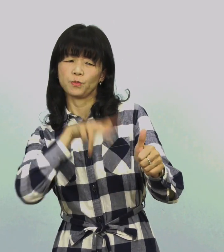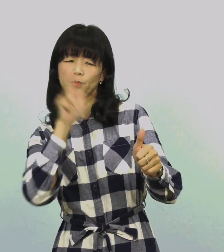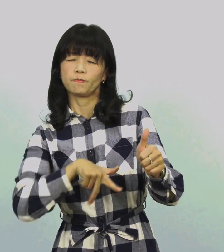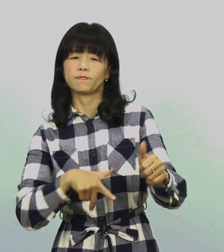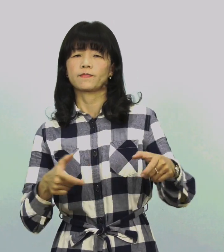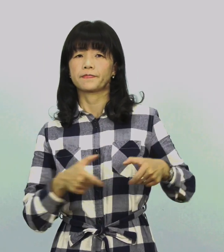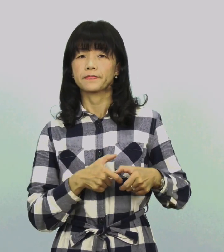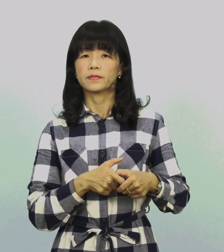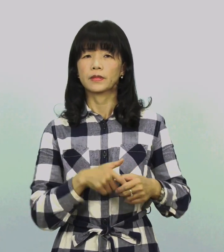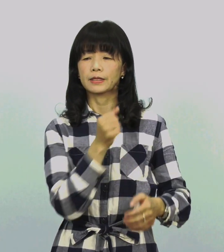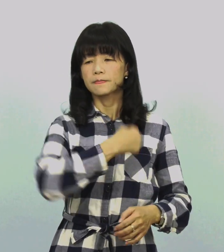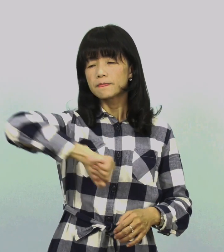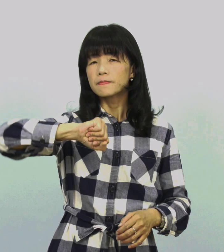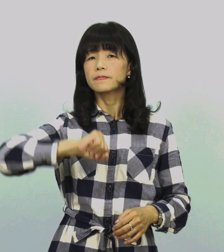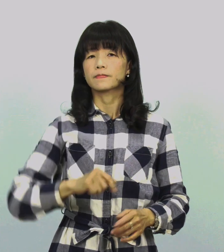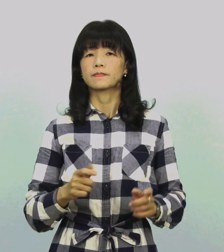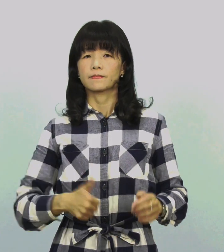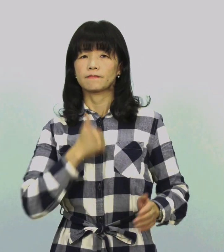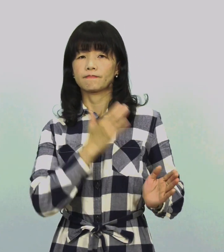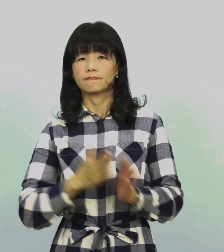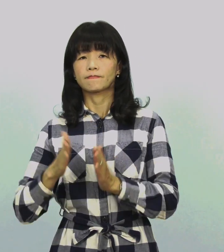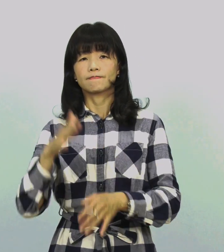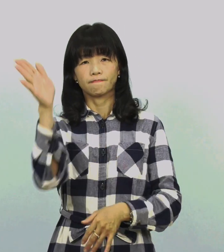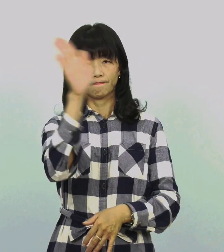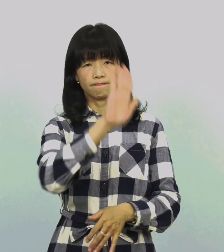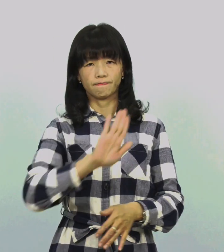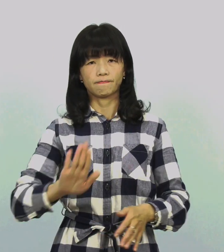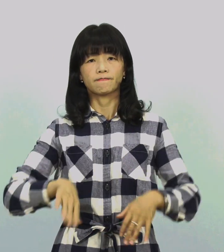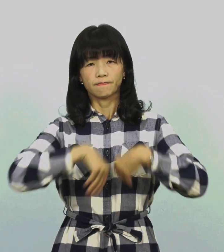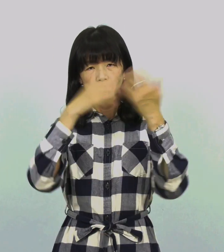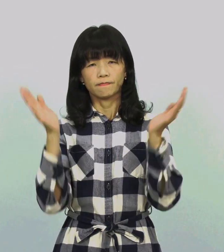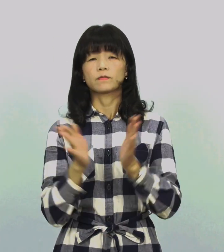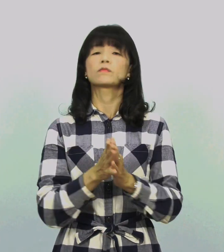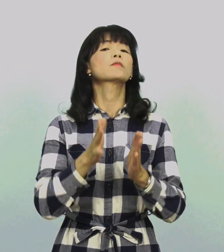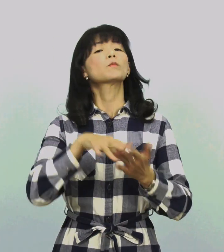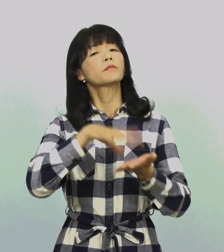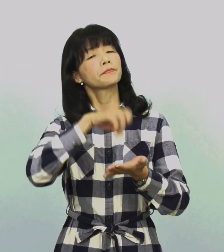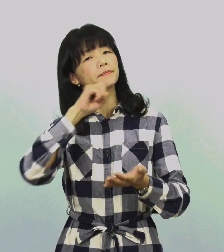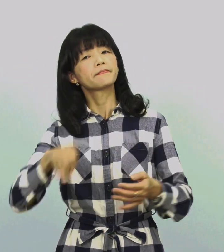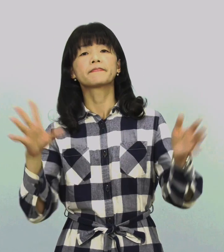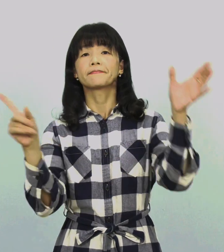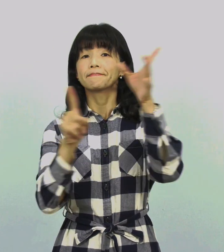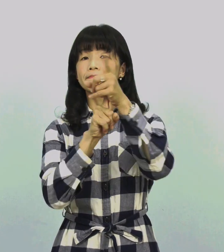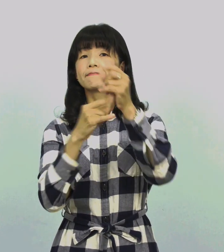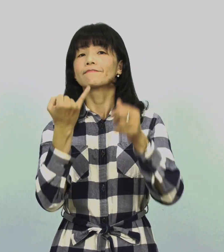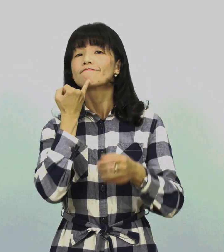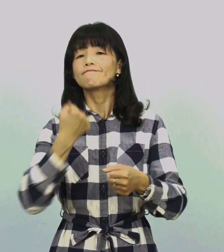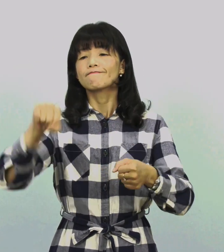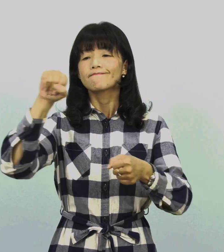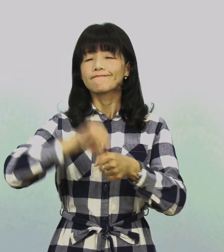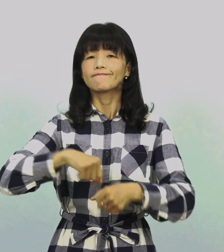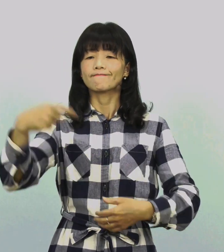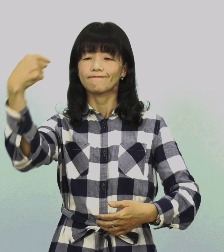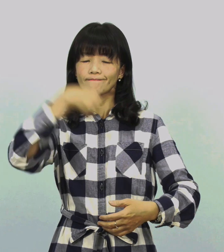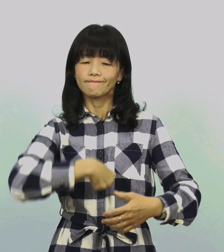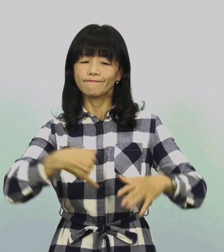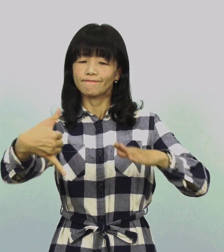理的态度，上帝的话语就能深入我们的心，成为医治我们悖逆的良